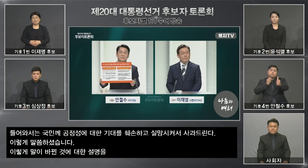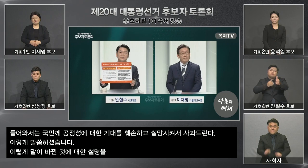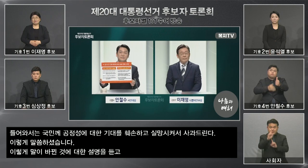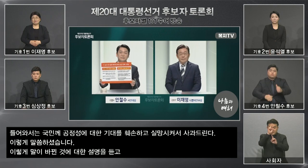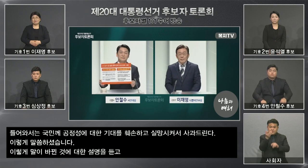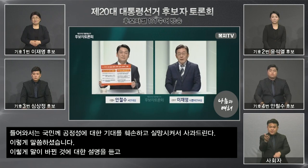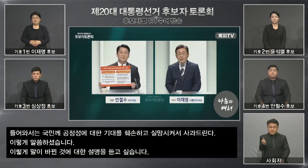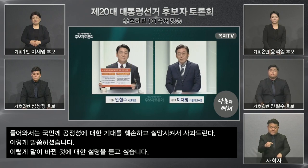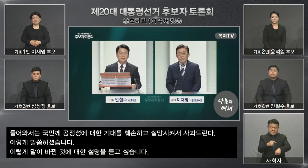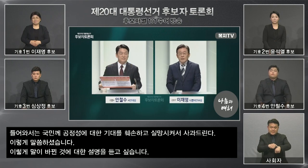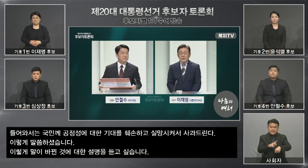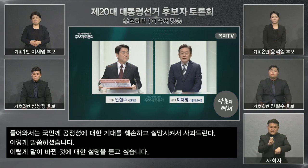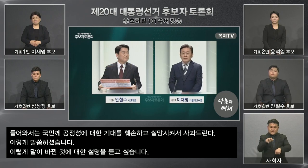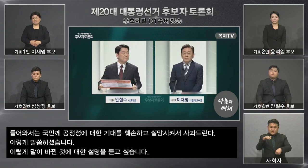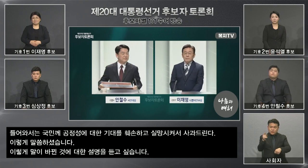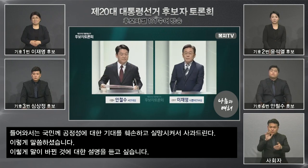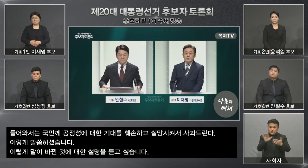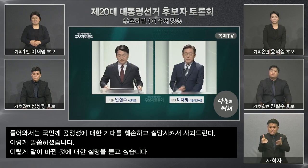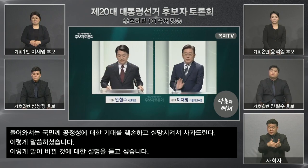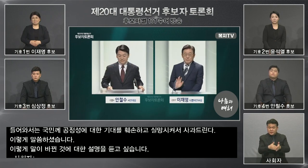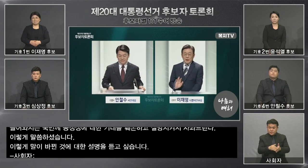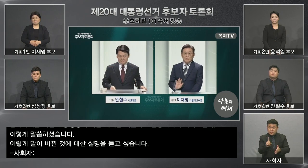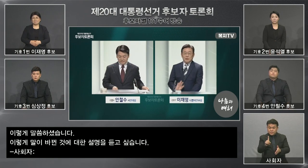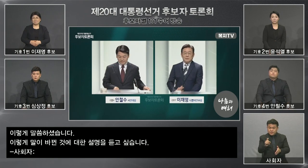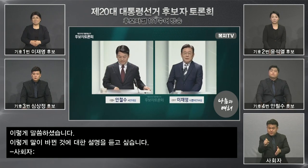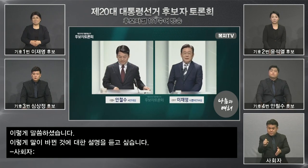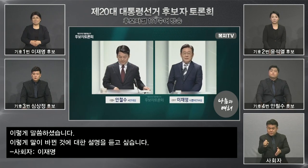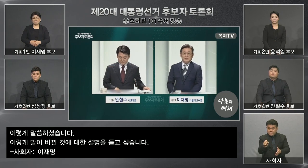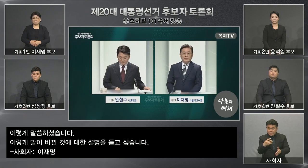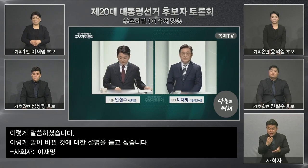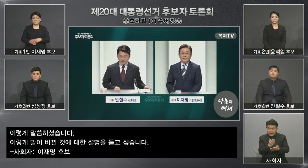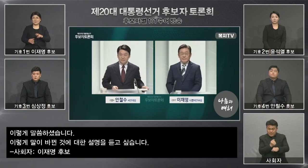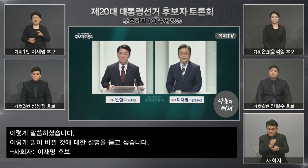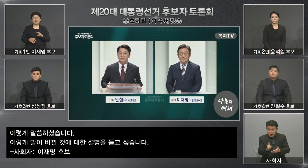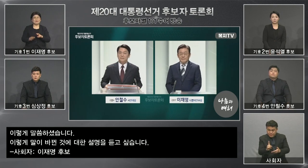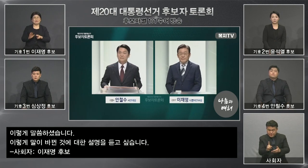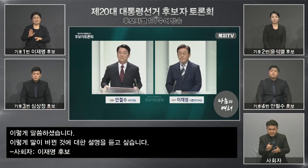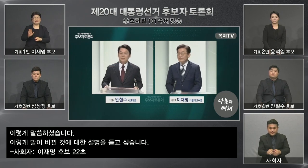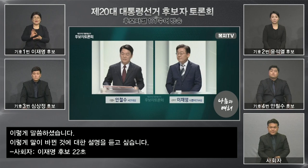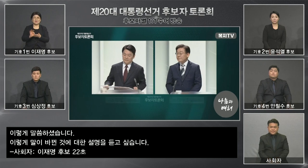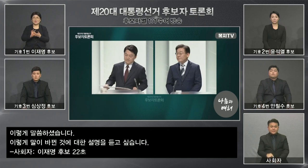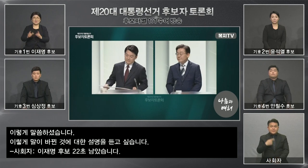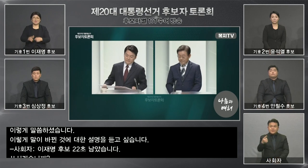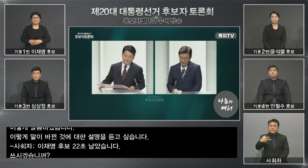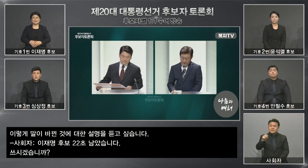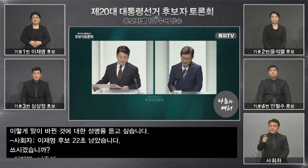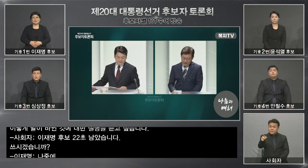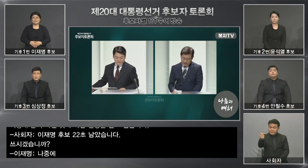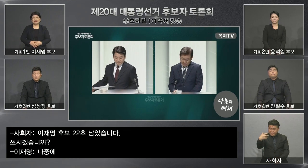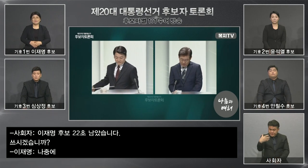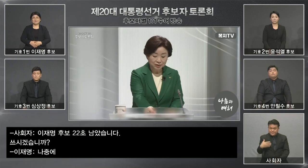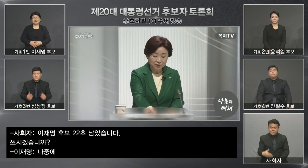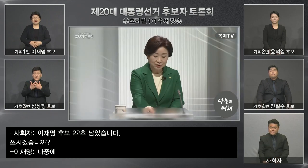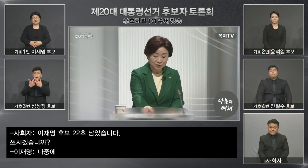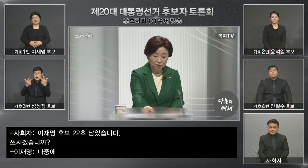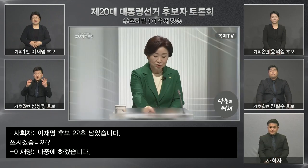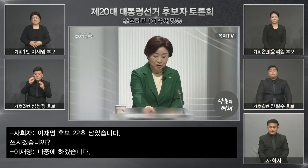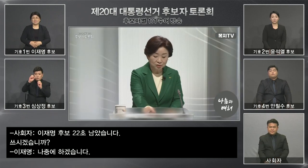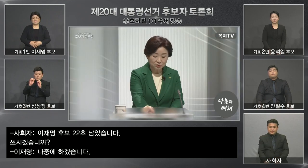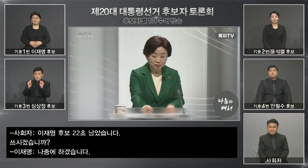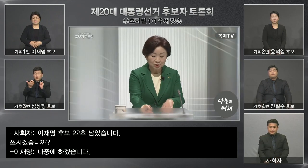후보 22초 남았습니다. 쓰시겠습니다. 나중에 알겠습니다. 네. 심상정 후보 바라나시죠. 네. 그걸 이재명 후보가